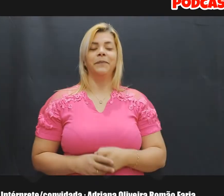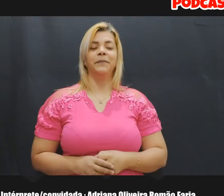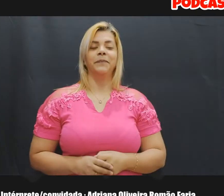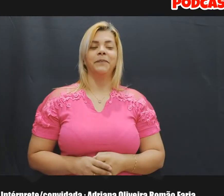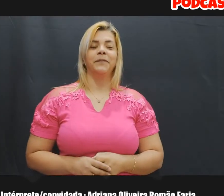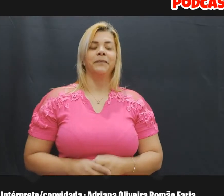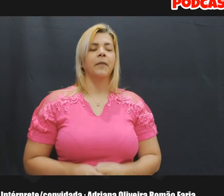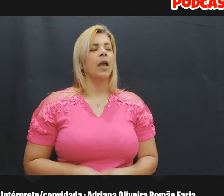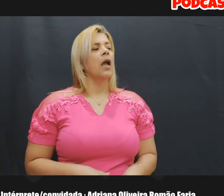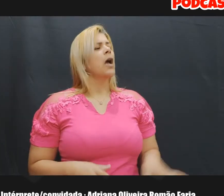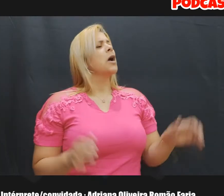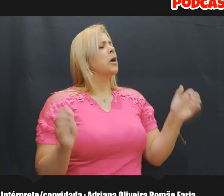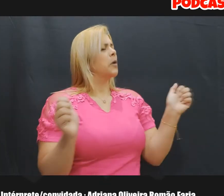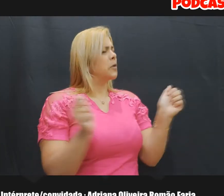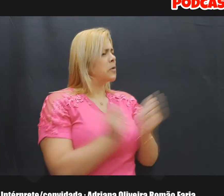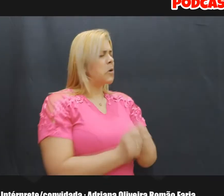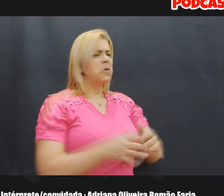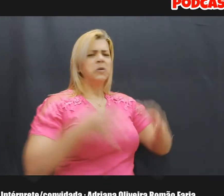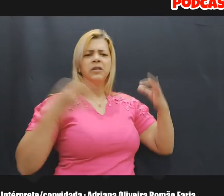Sim, com certeza.